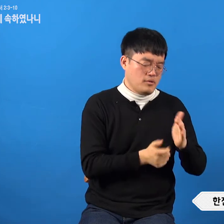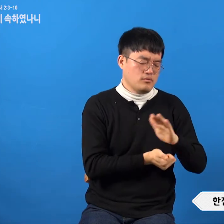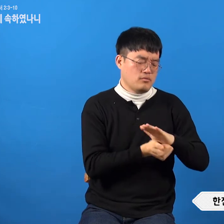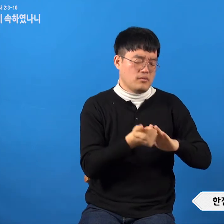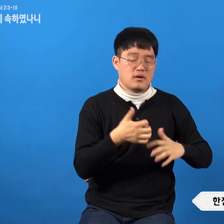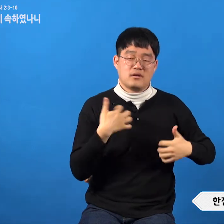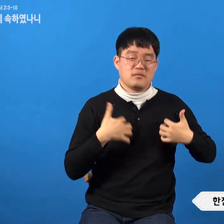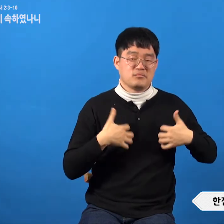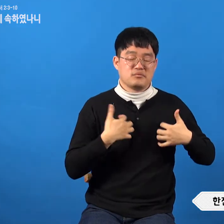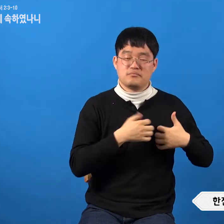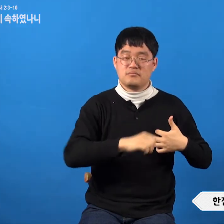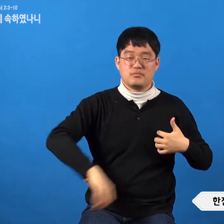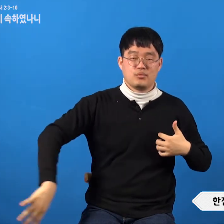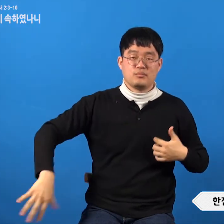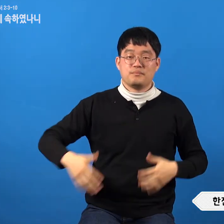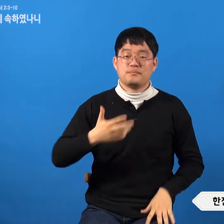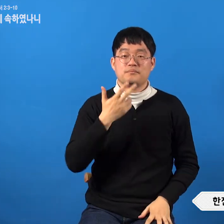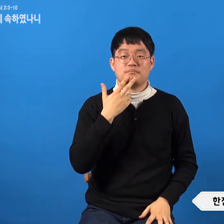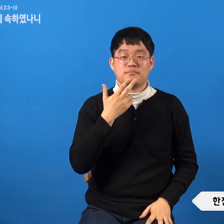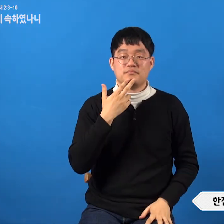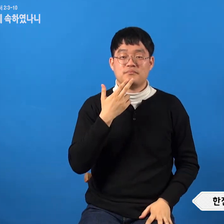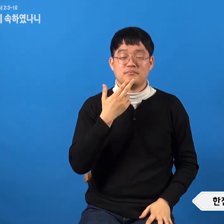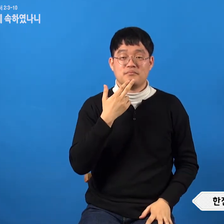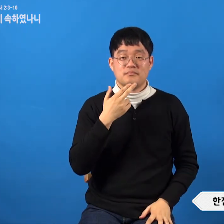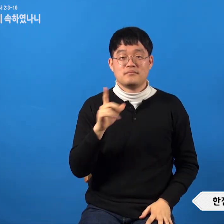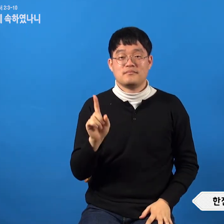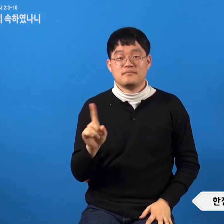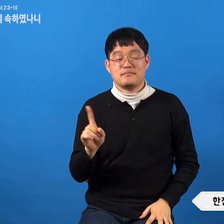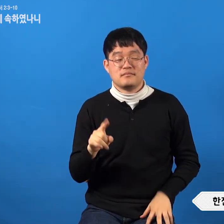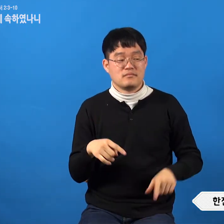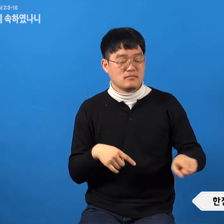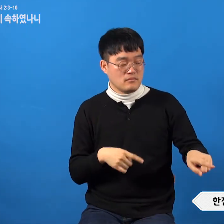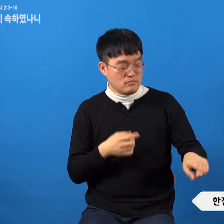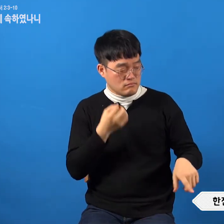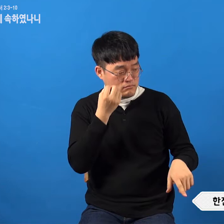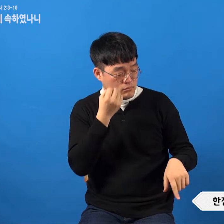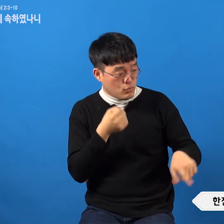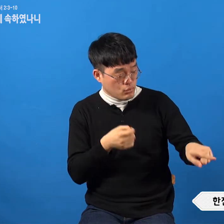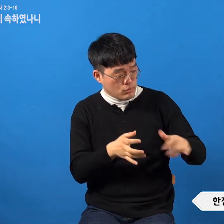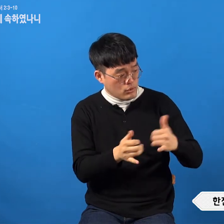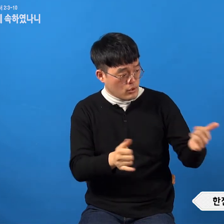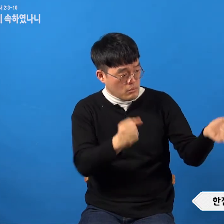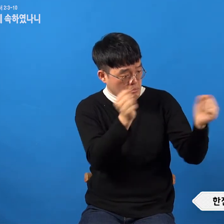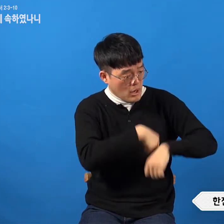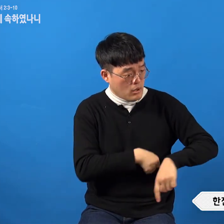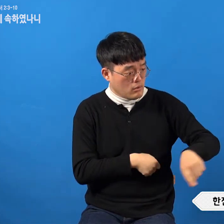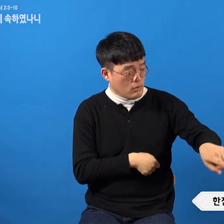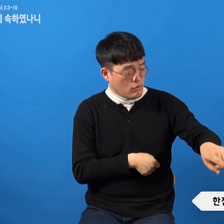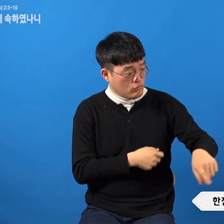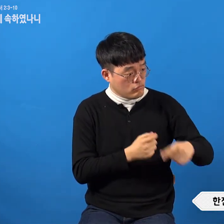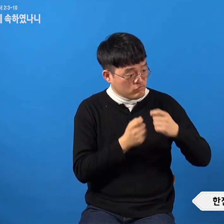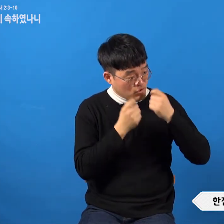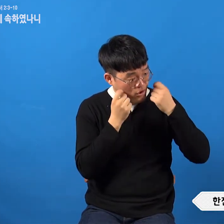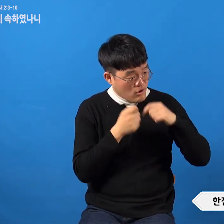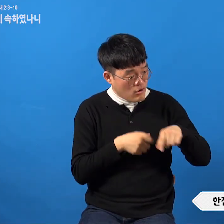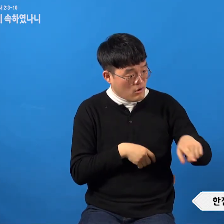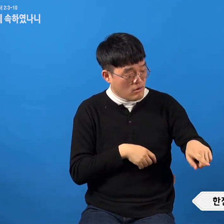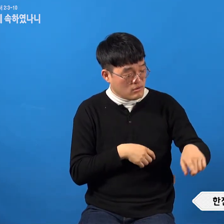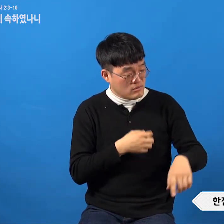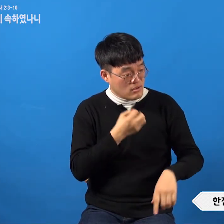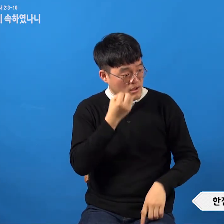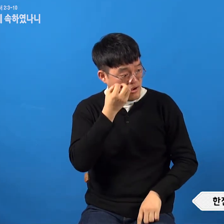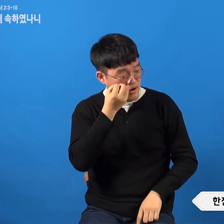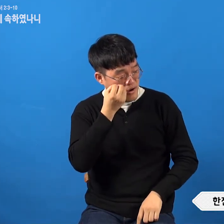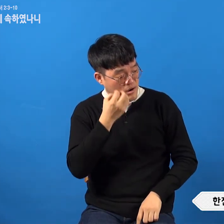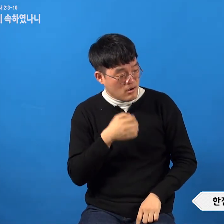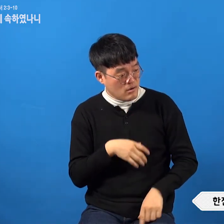기쁨을 잃지 않습니다. 불신자들 보기엔 이상하지요. 저 사람이 그렇게 망해먹고도 웃어?